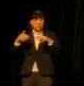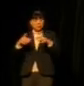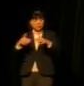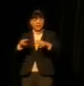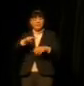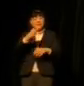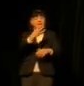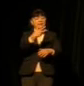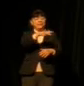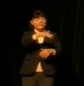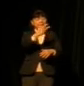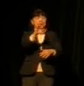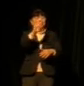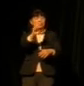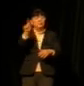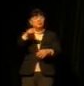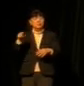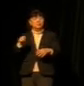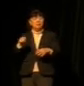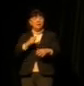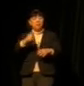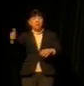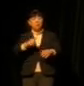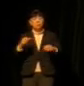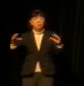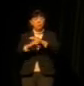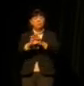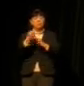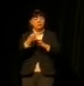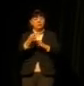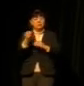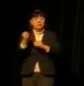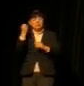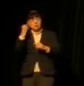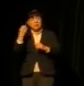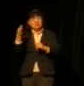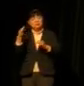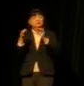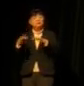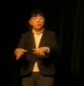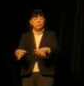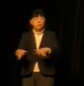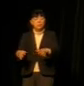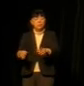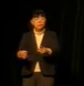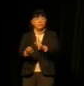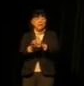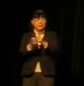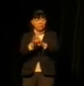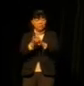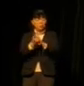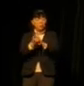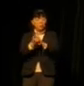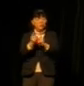ね、往復交通費、滞在費無料、しかもね、対象は児童、生徒、家族、引率者も全部